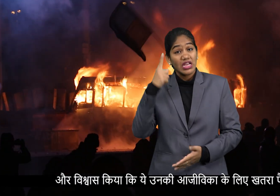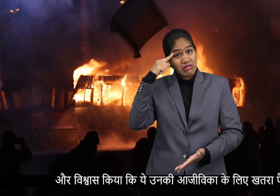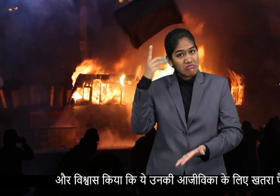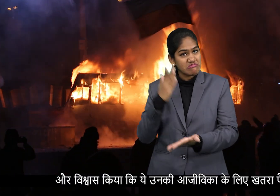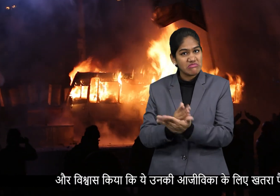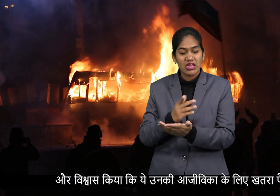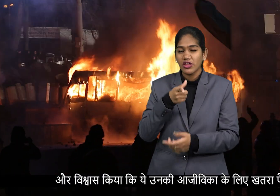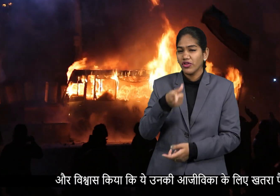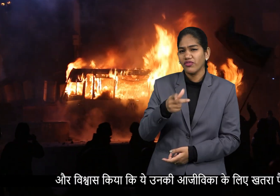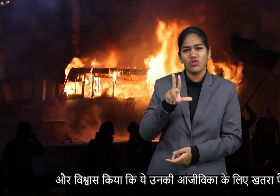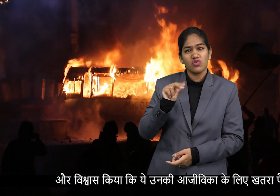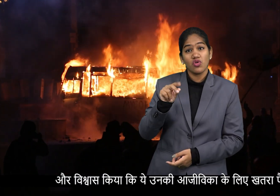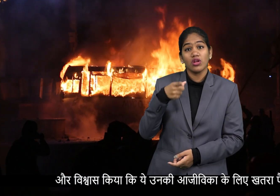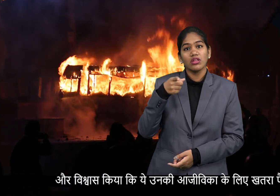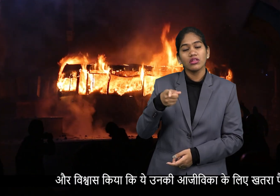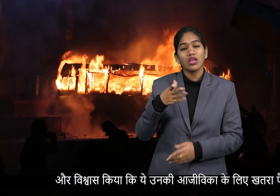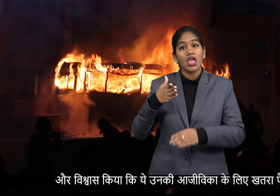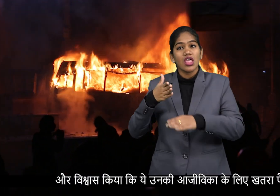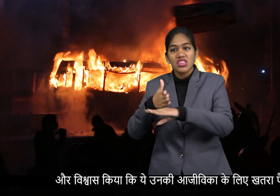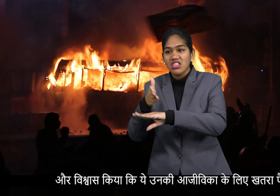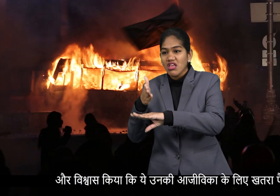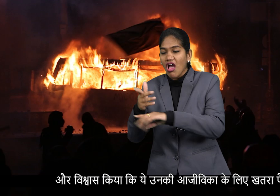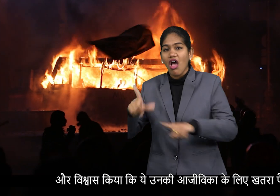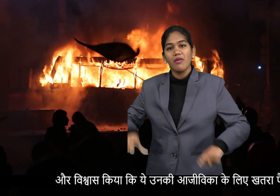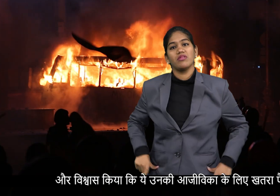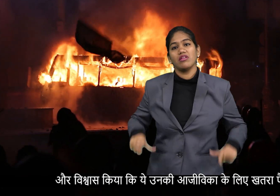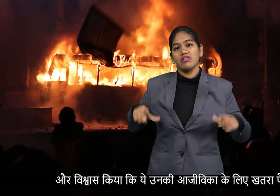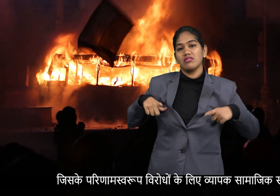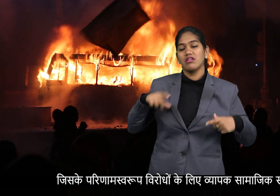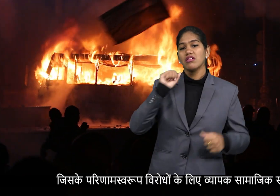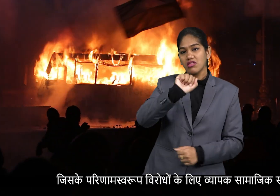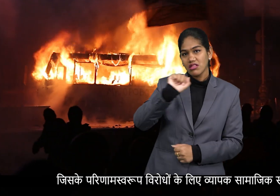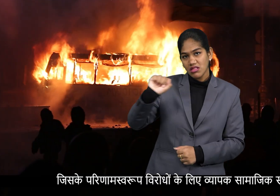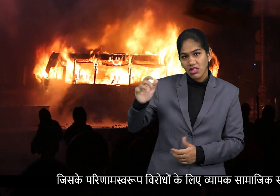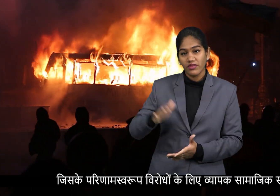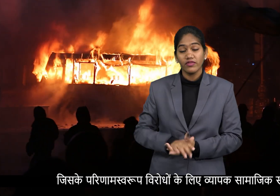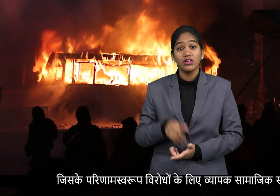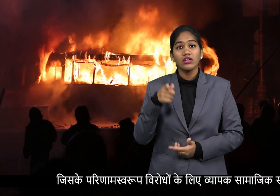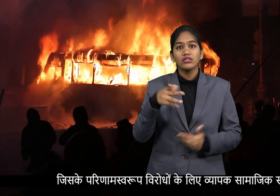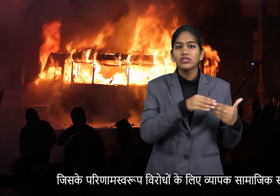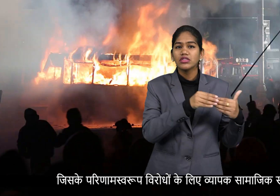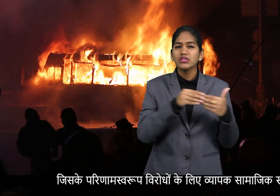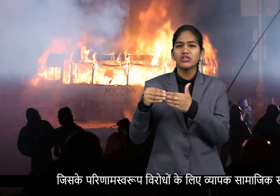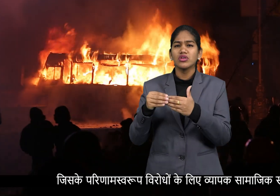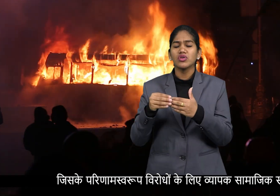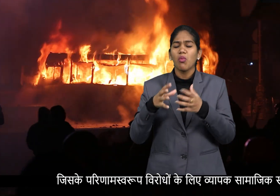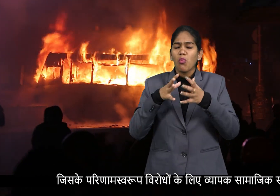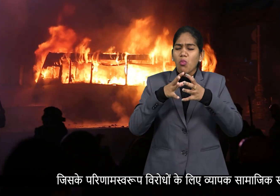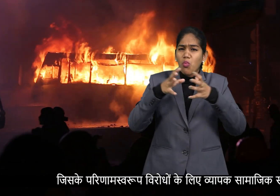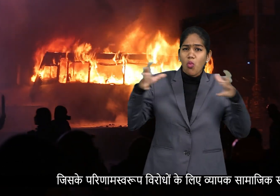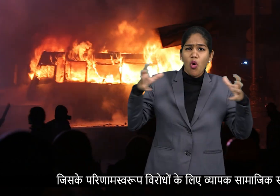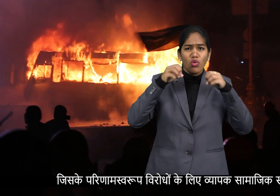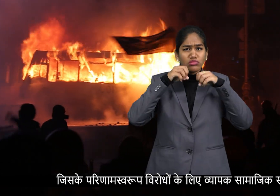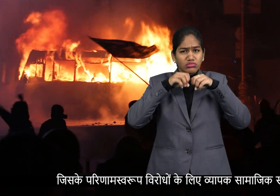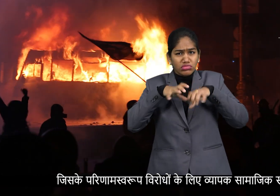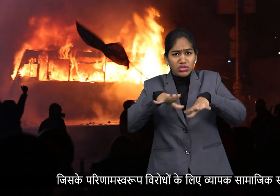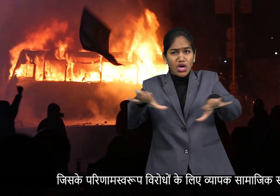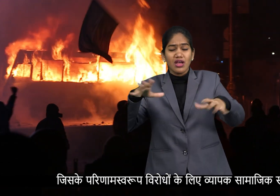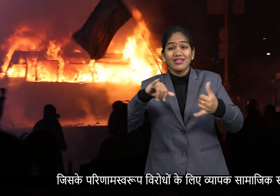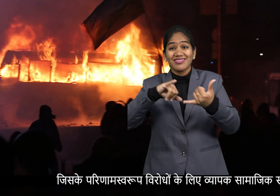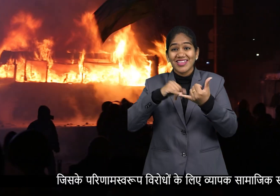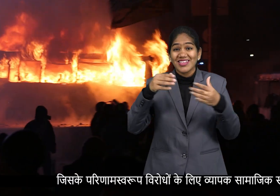ये उनकी आजीविका के लिए खतरा पैदा करती है, जिसके परिणाम स्वरूप विरोधों के लिए